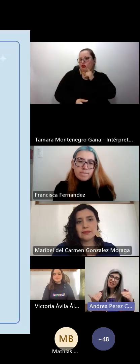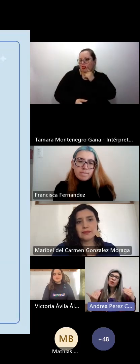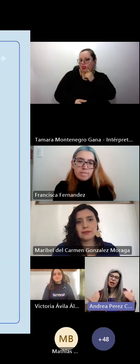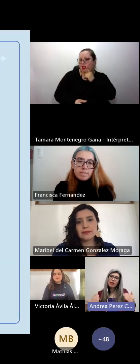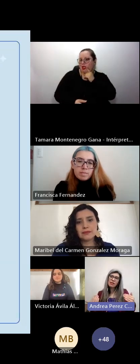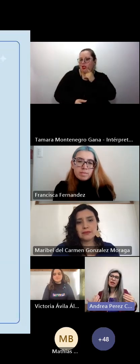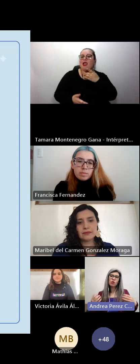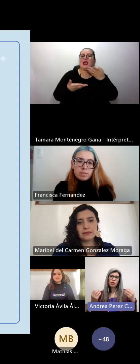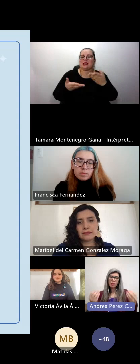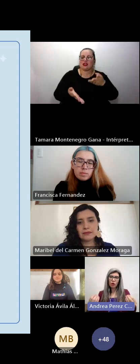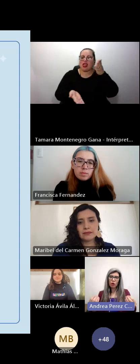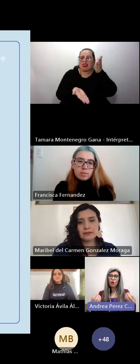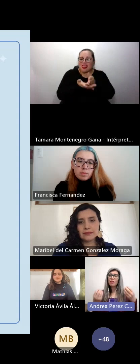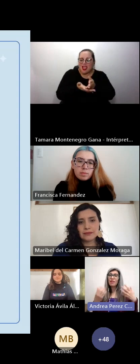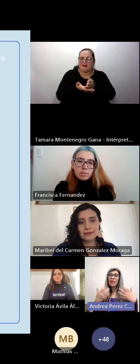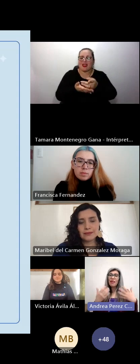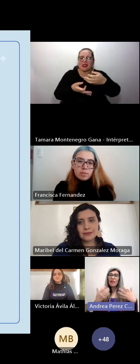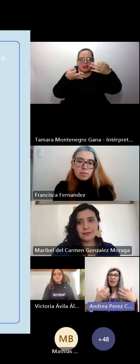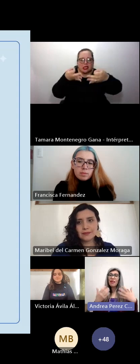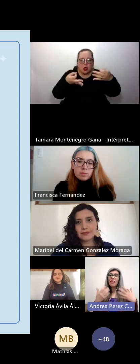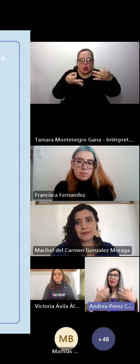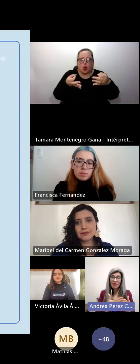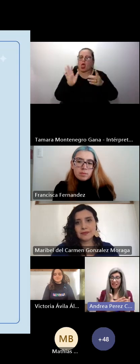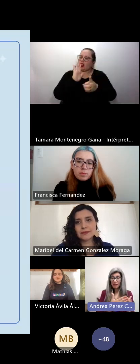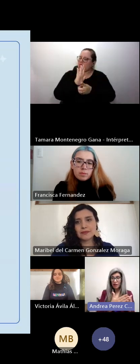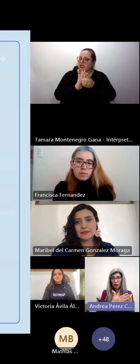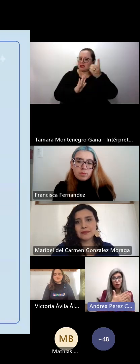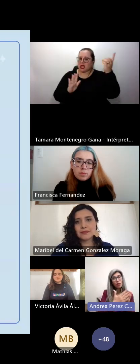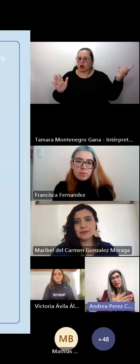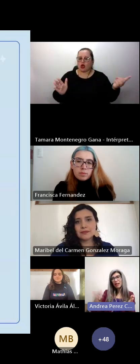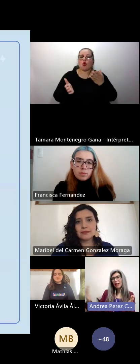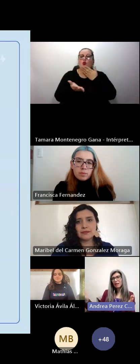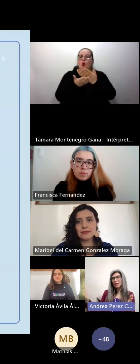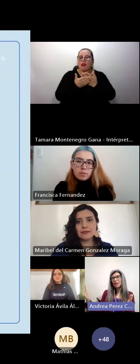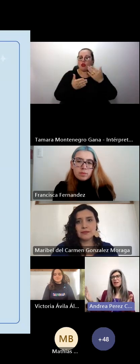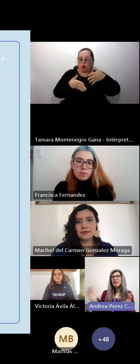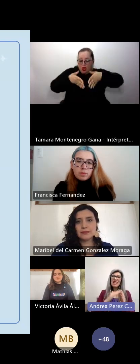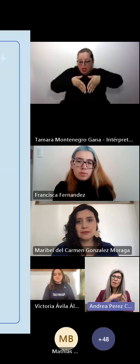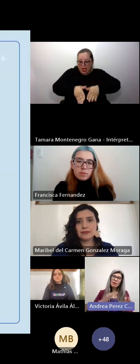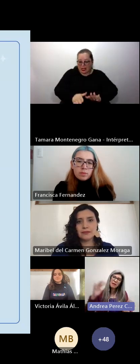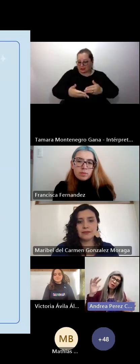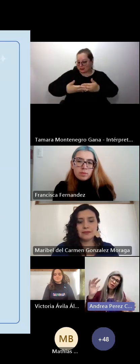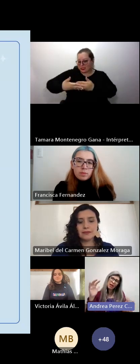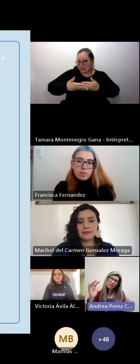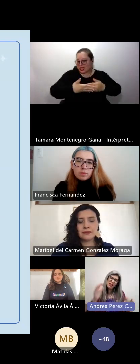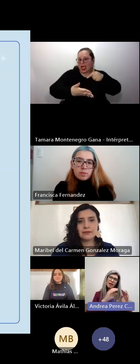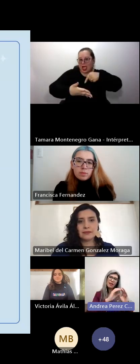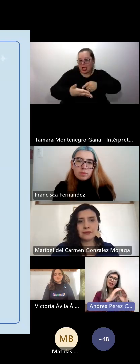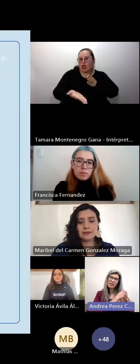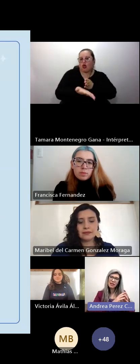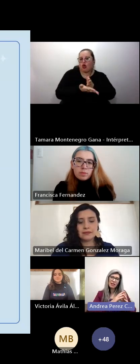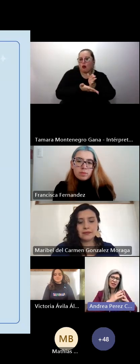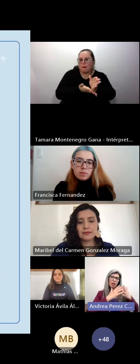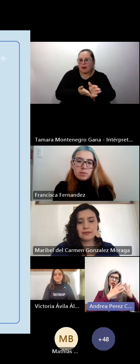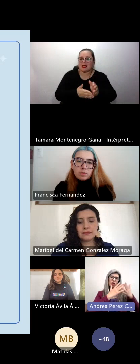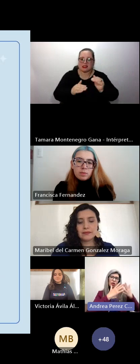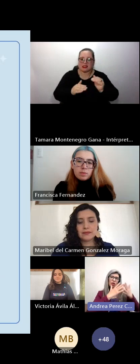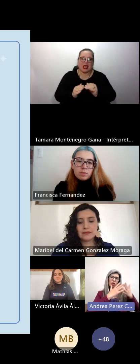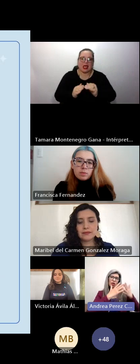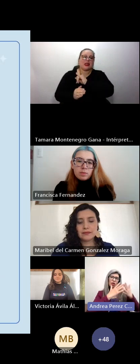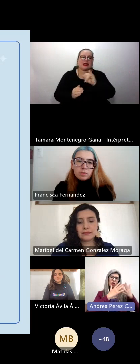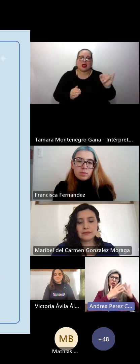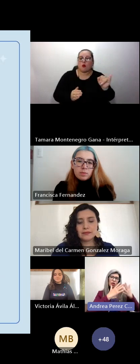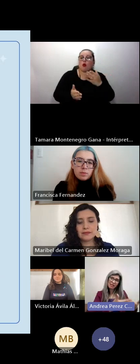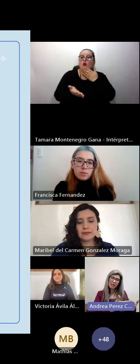debe asegurarse en su desarrollo desde el día de nacimiento en adelante. La primera infancia, es decir, desde que los